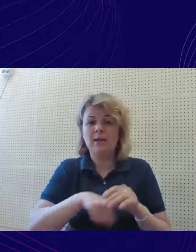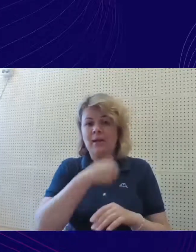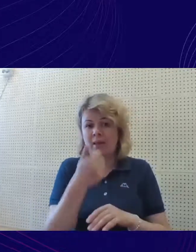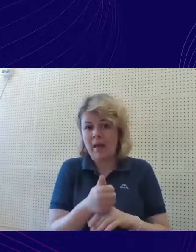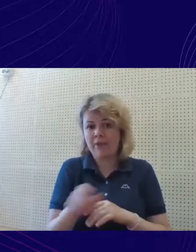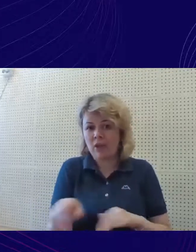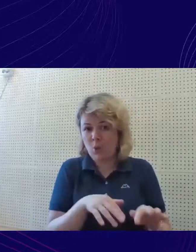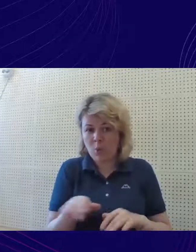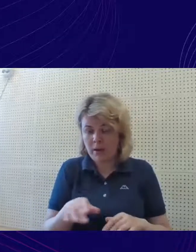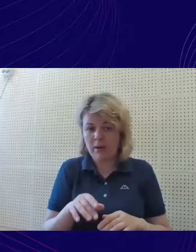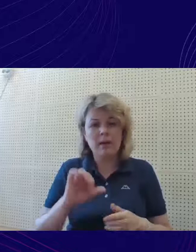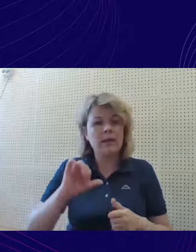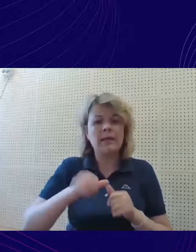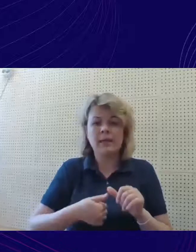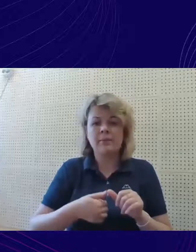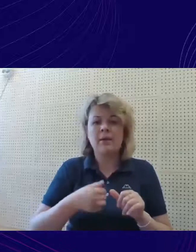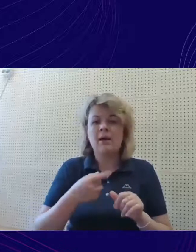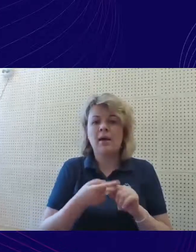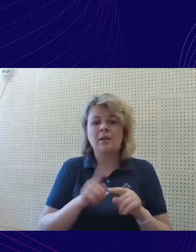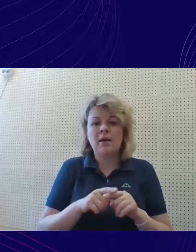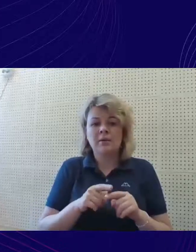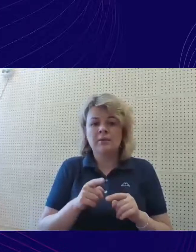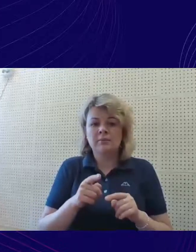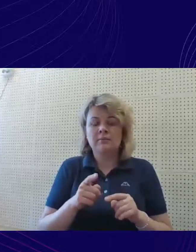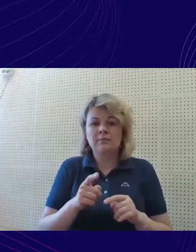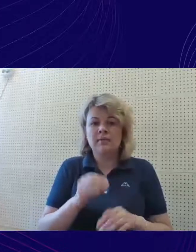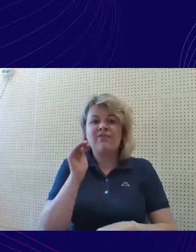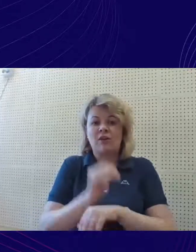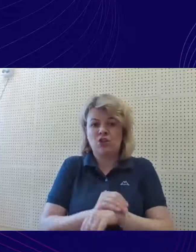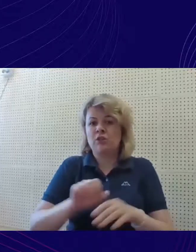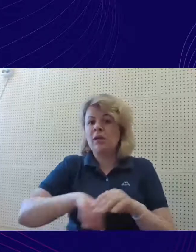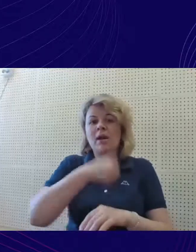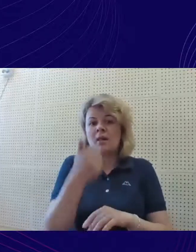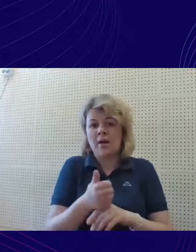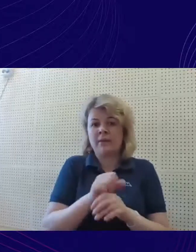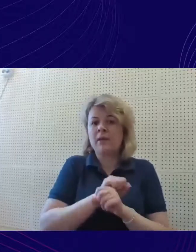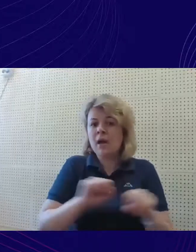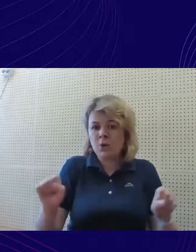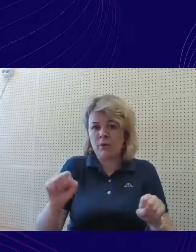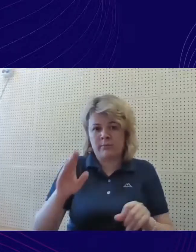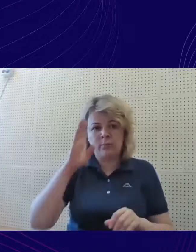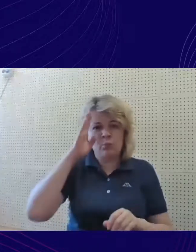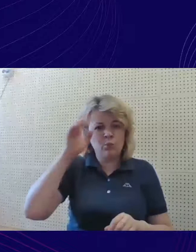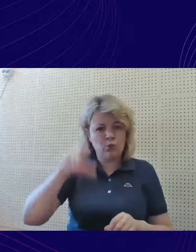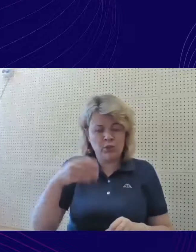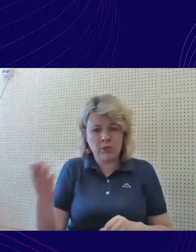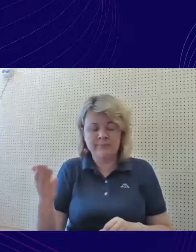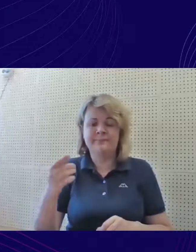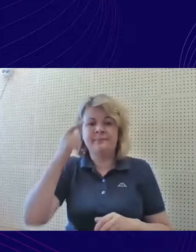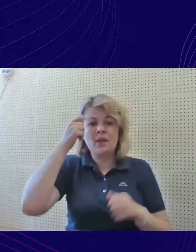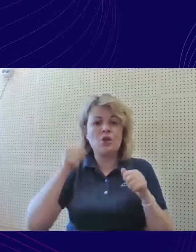ролей, а именно фактически-то главный герой мужской, да, части,